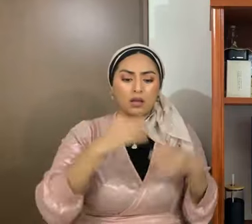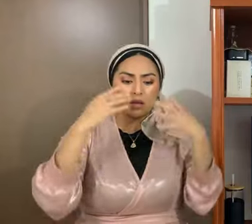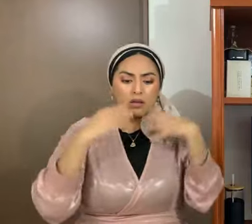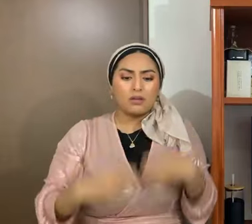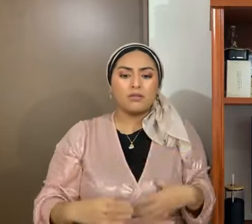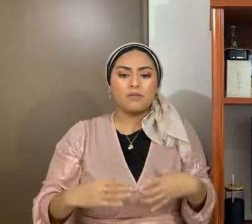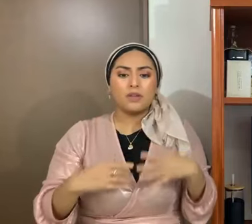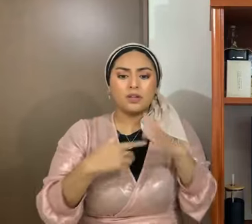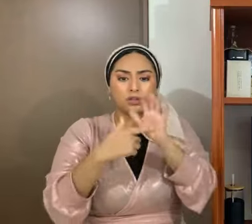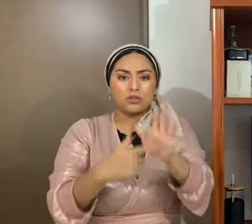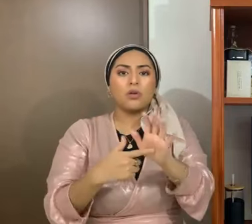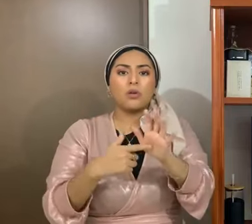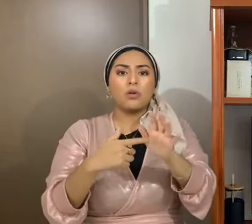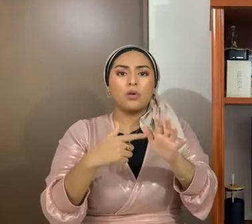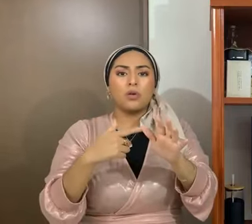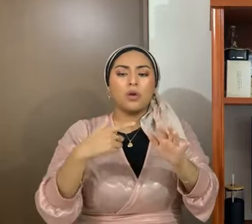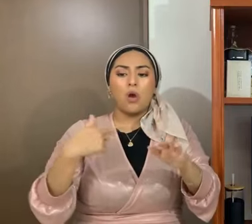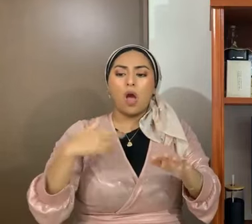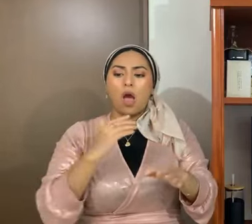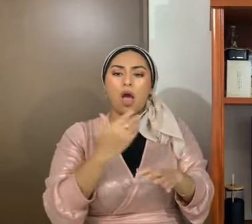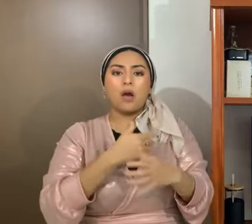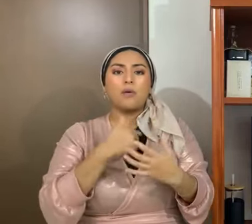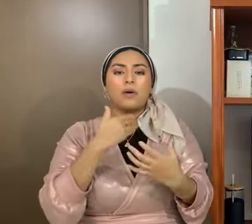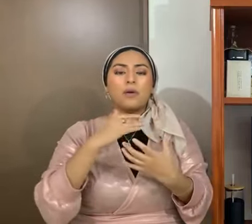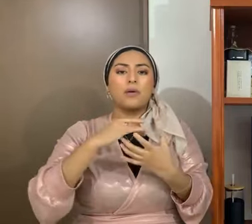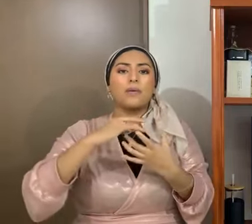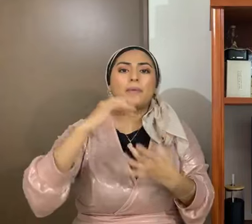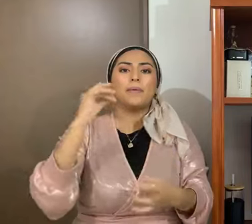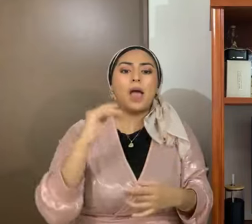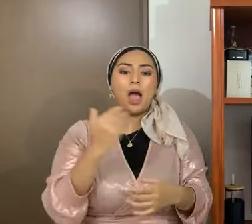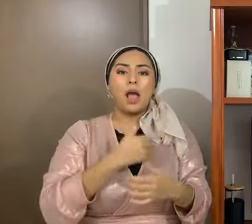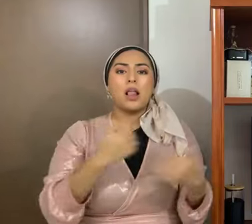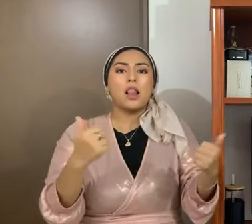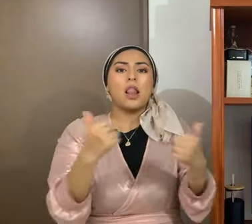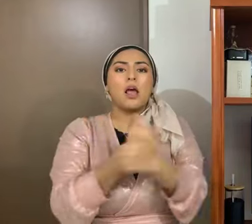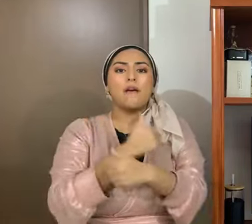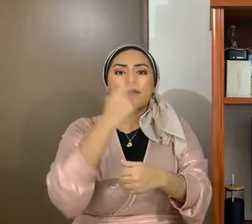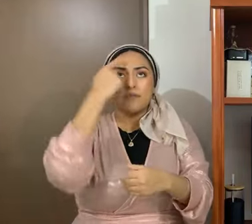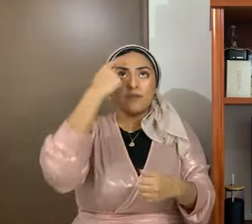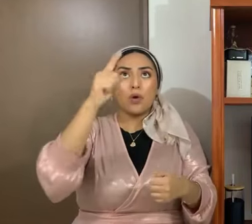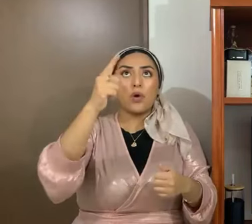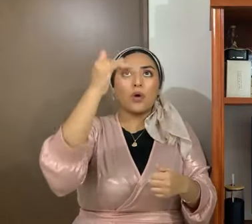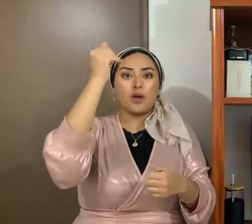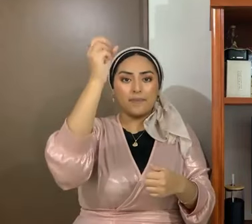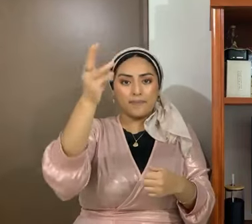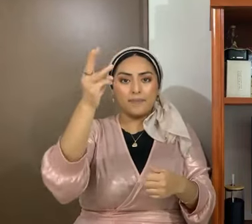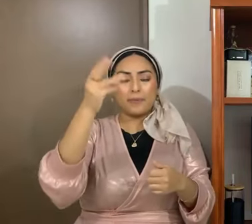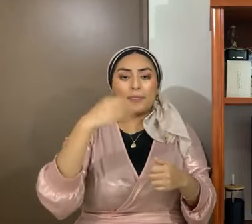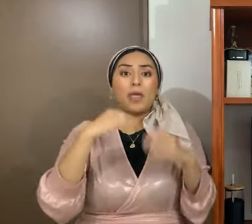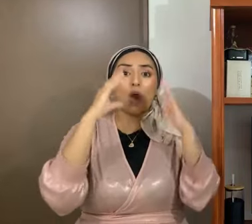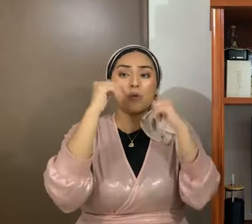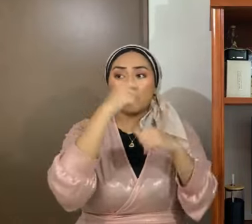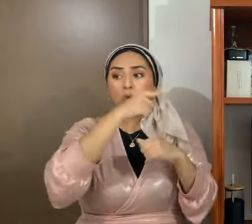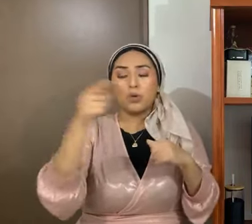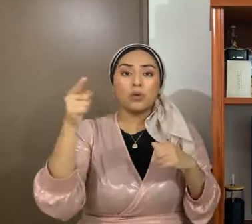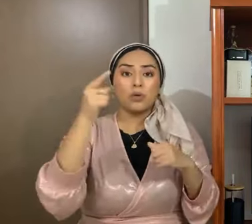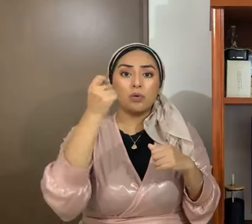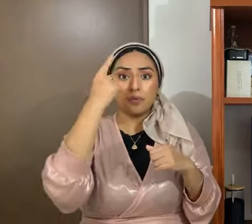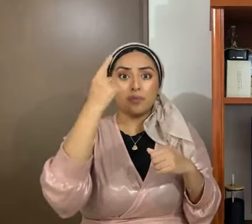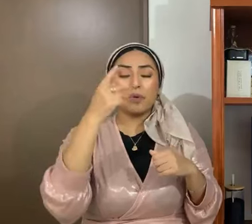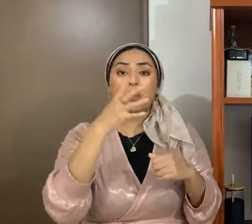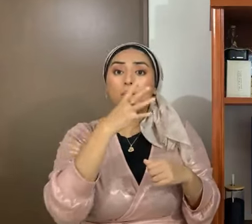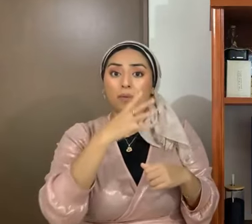vestimenta refleja nuestra espiritualidad, nuestro amor por Yahshua HaMashiach. Pero espero que haya quedado claro.